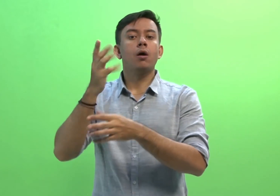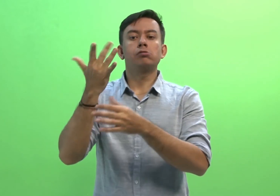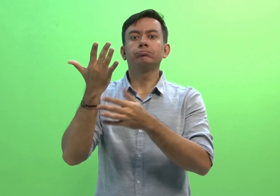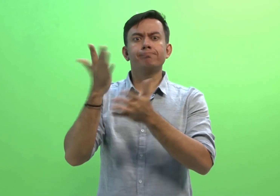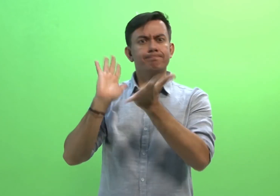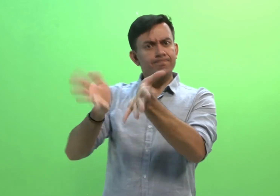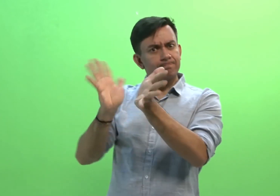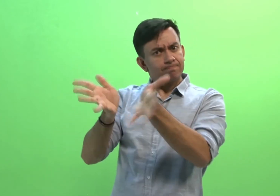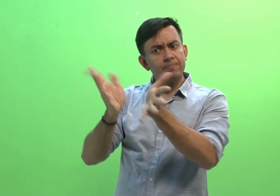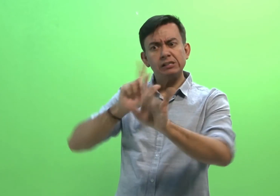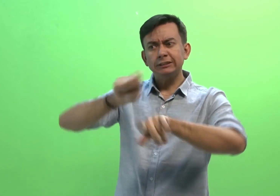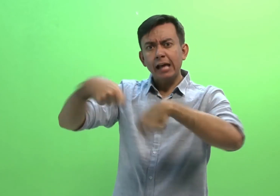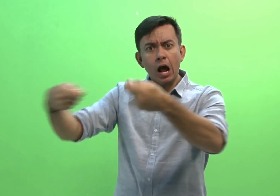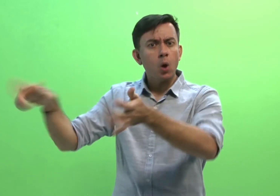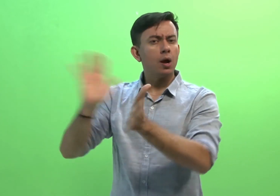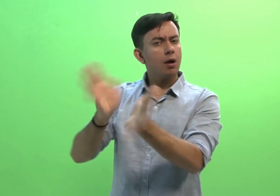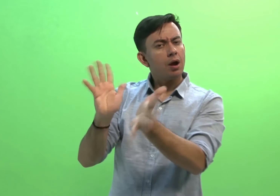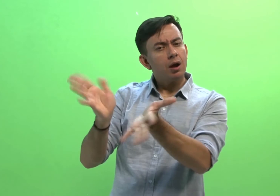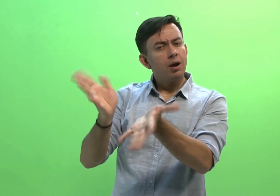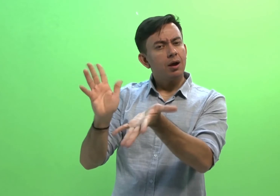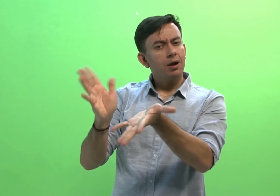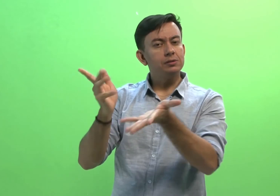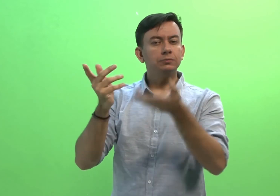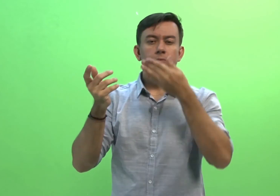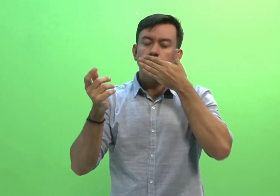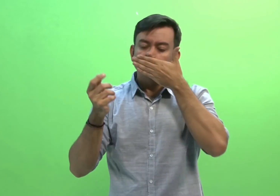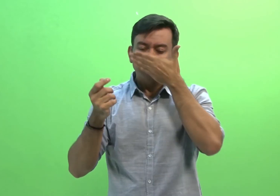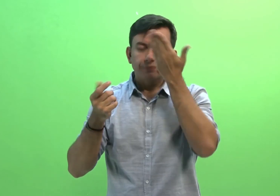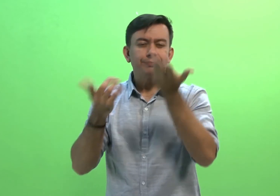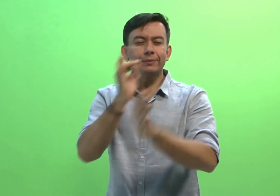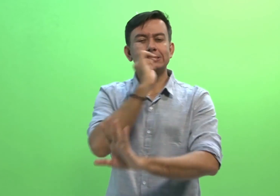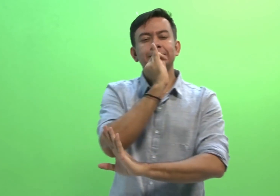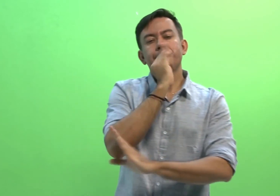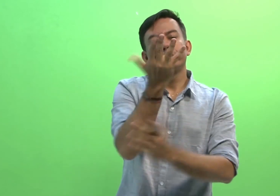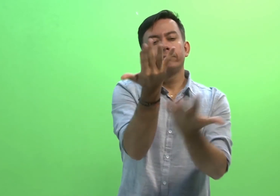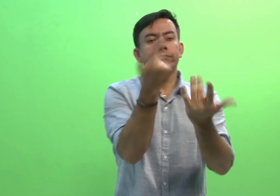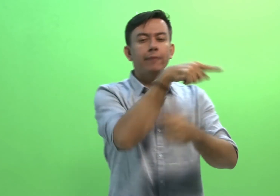gestos para se comunicar com surdos. Porém, a língua de sinais é uma língua com seus sinais